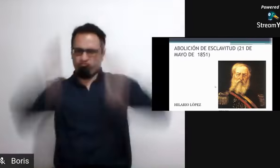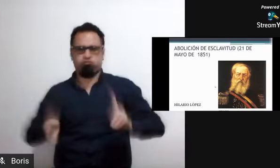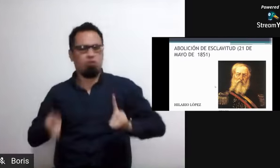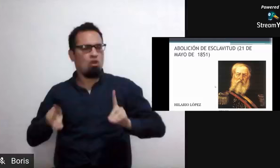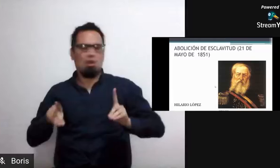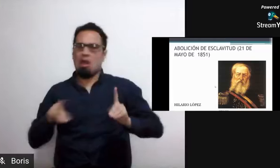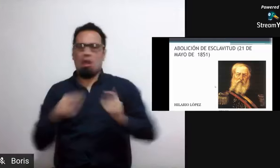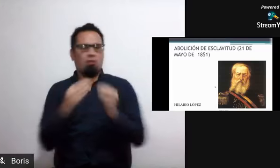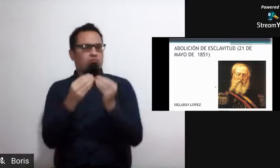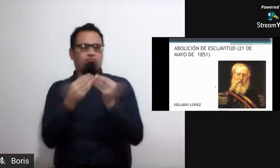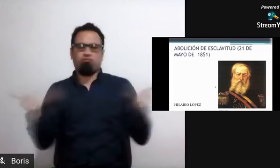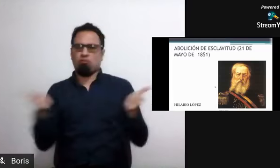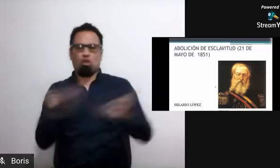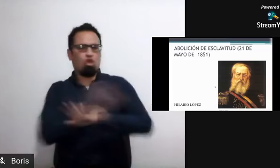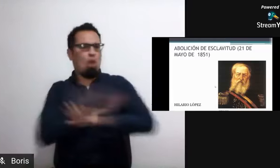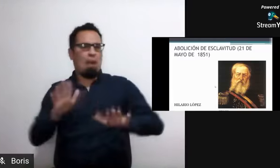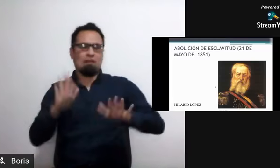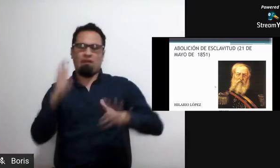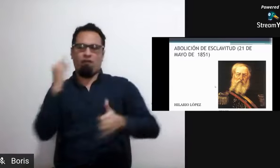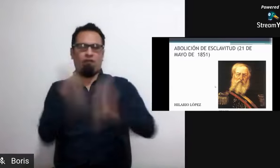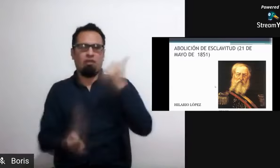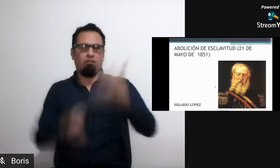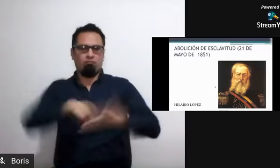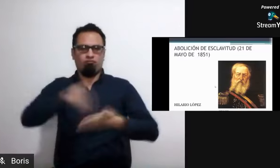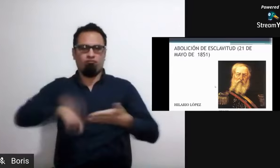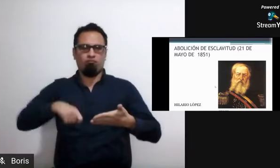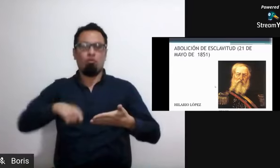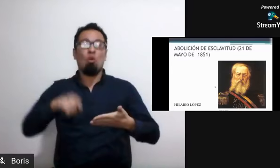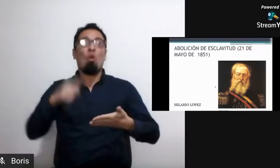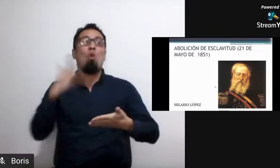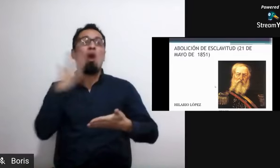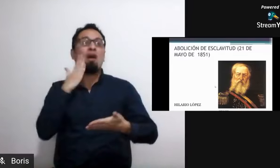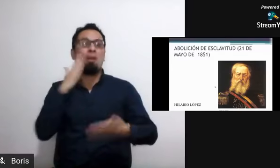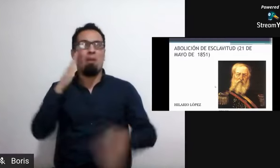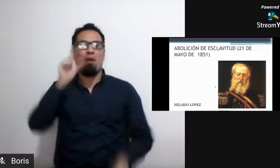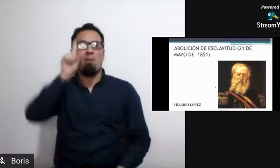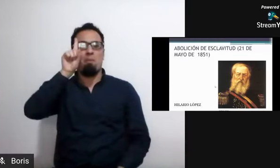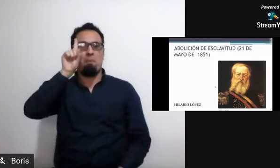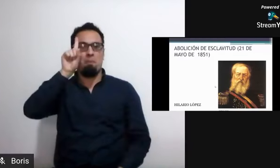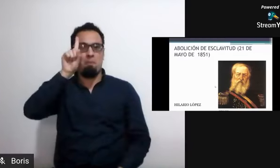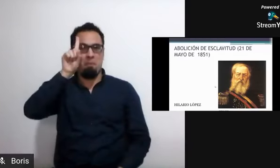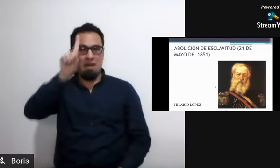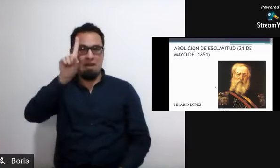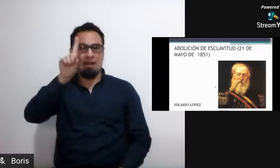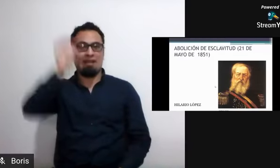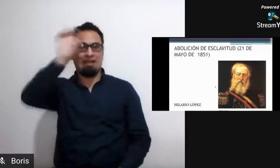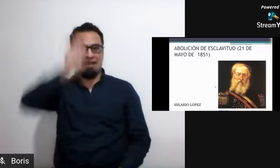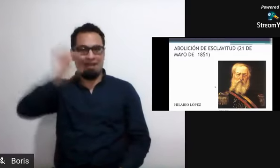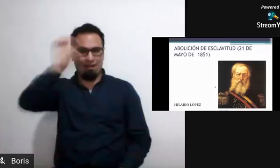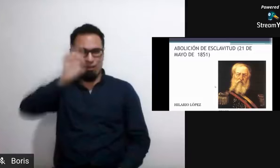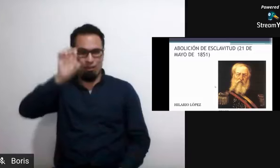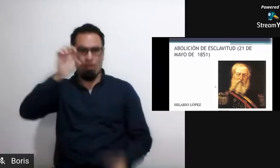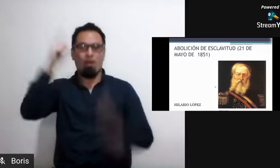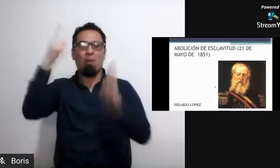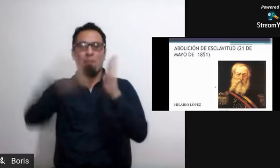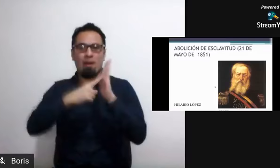la esclavitud en el país. Hilario López propone la abolición de la esclavitud